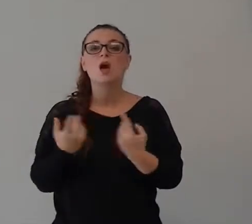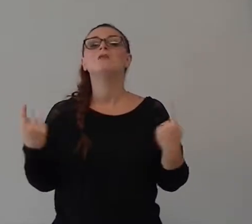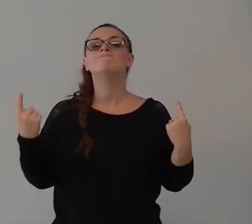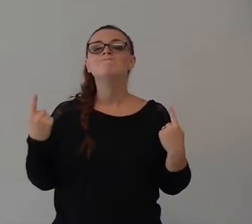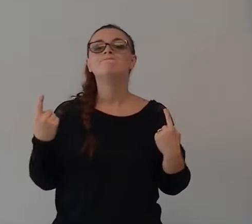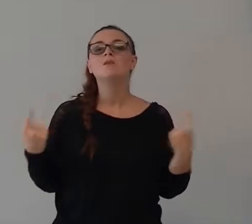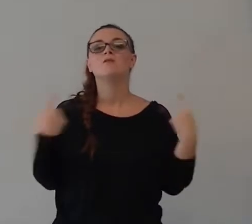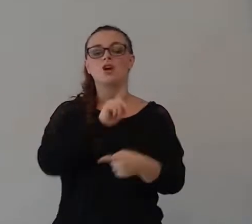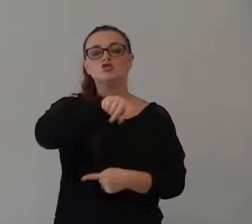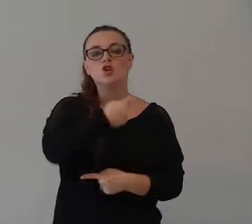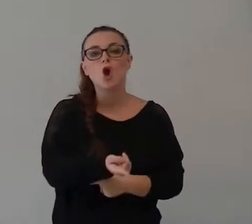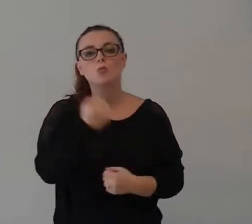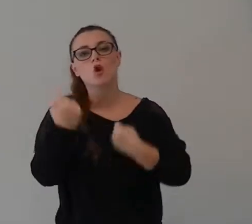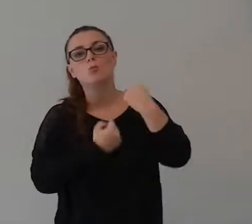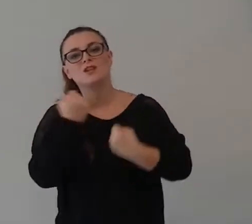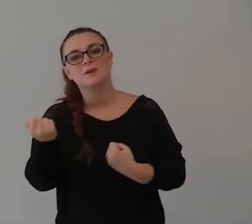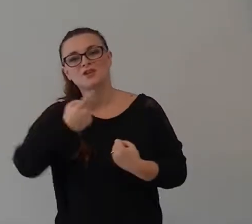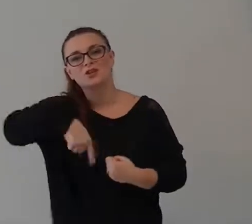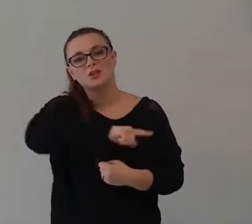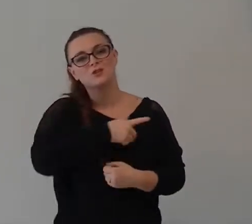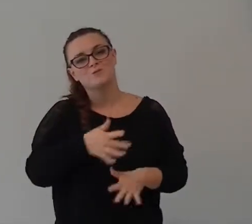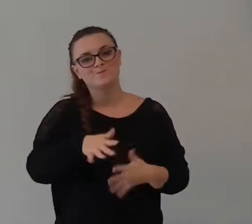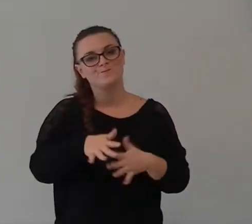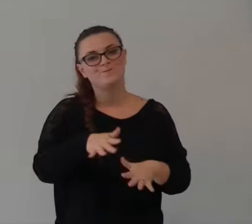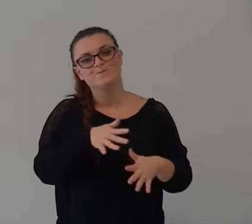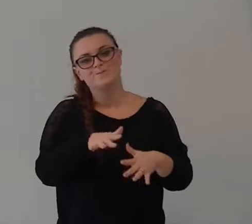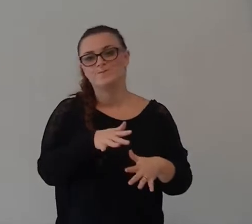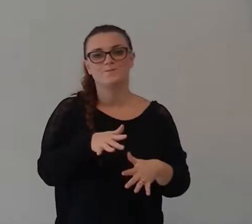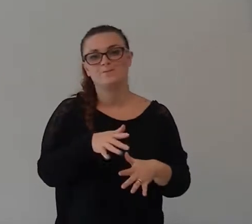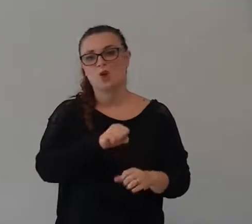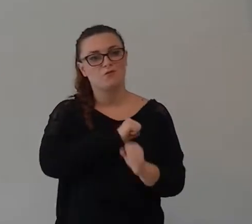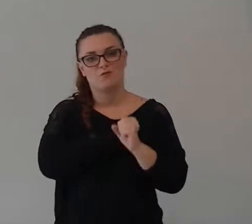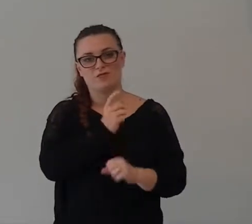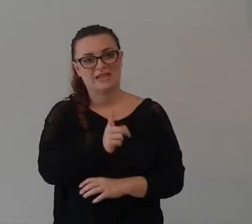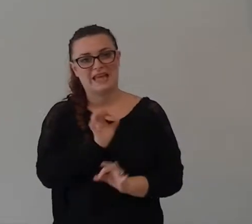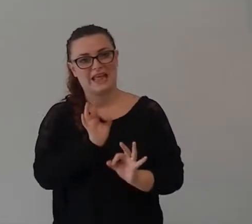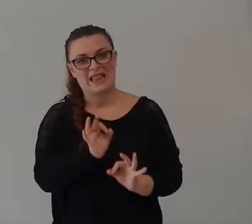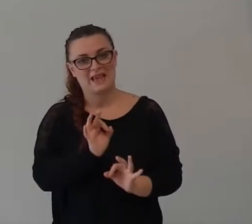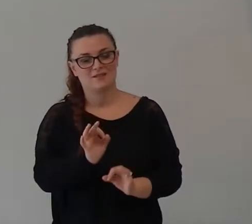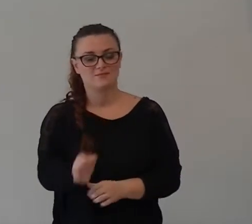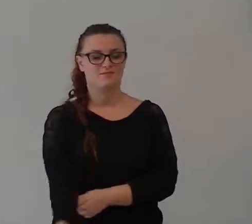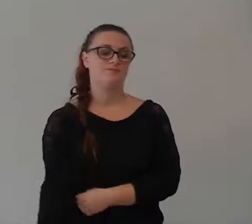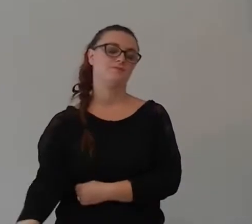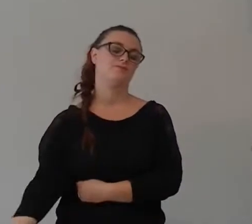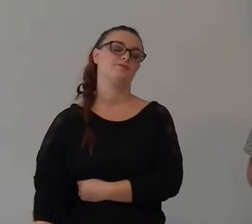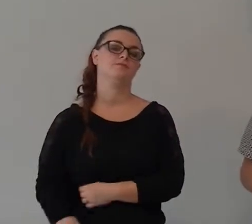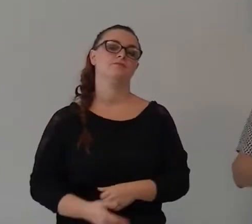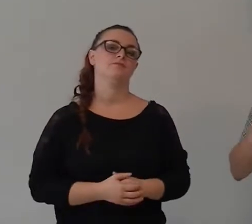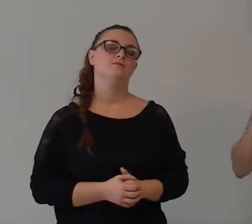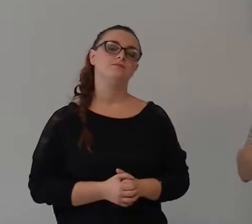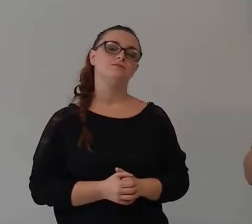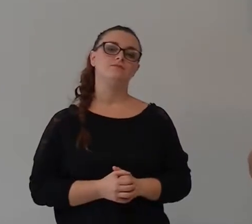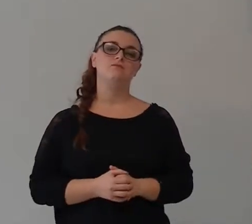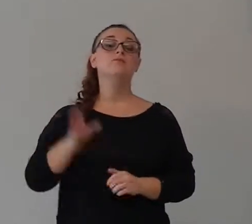che va ritorno indietro Benjamin con la precedente, sì, con la colonna, cioè.